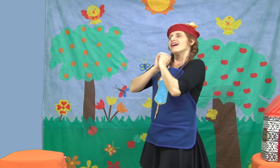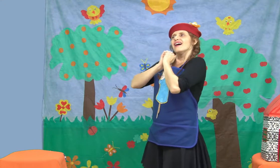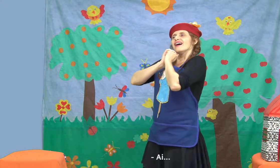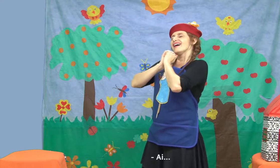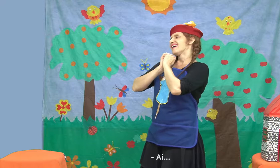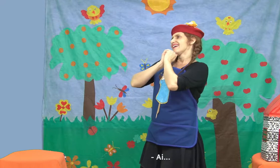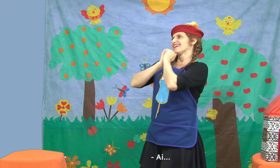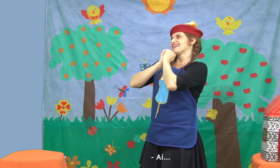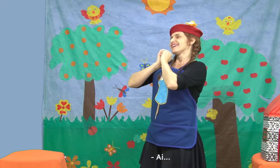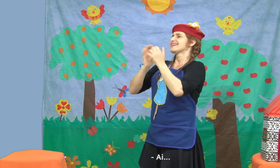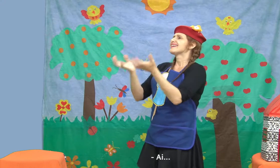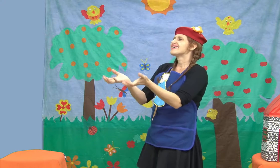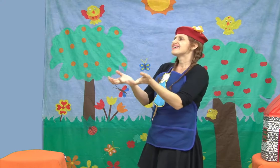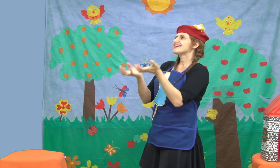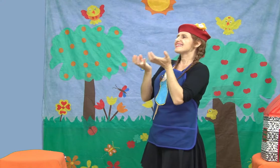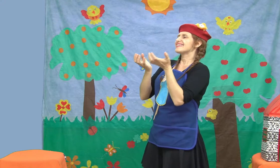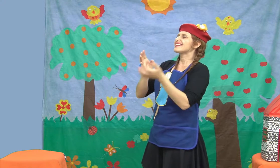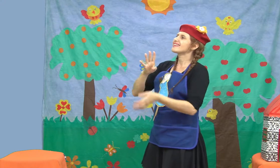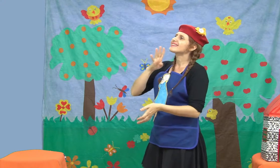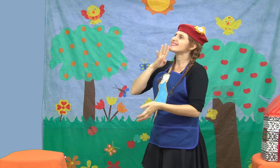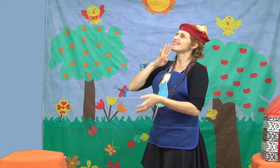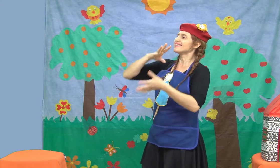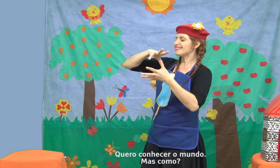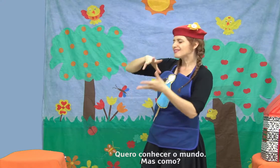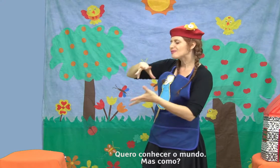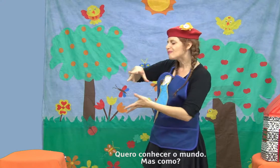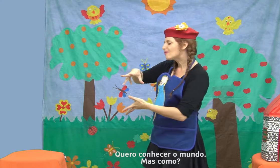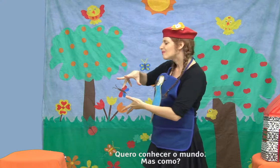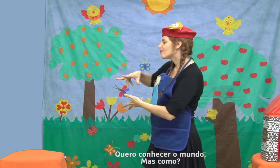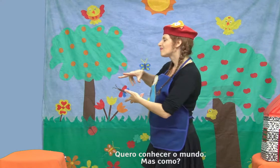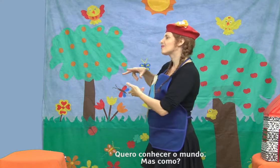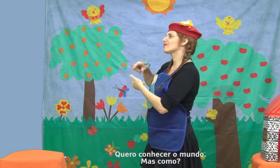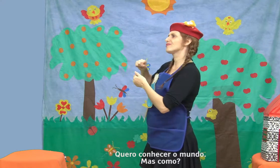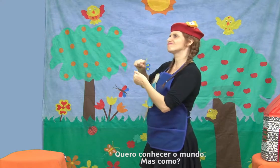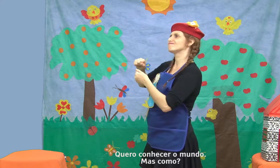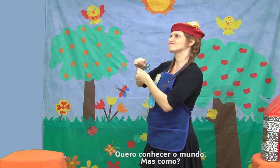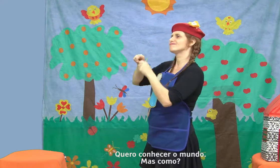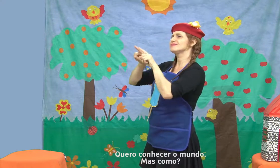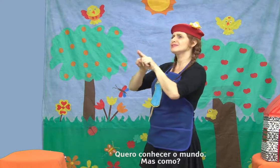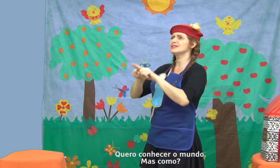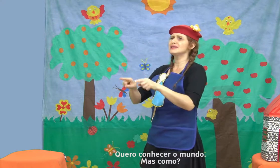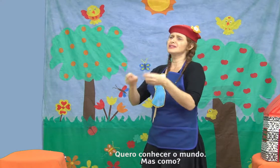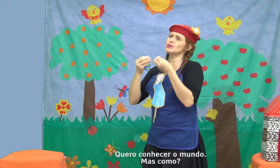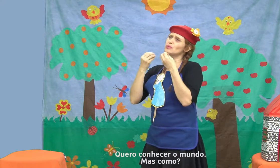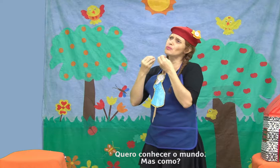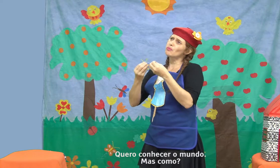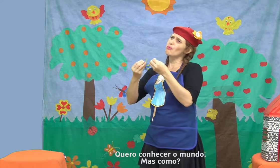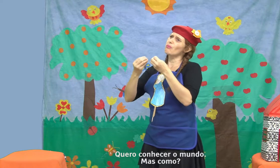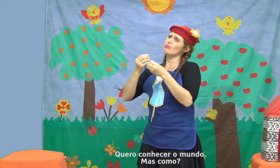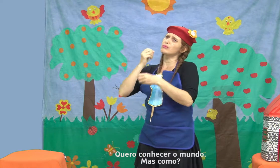ae quero conhecer o mundo mas como